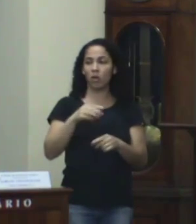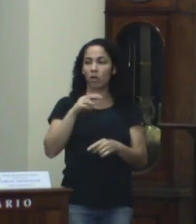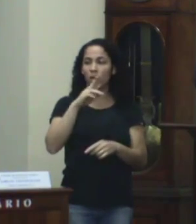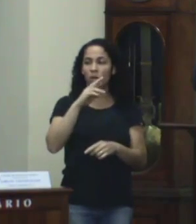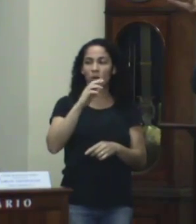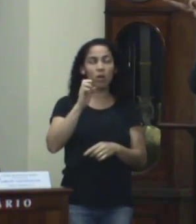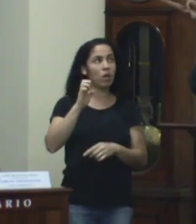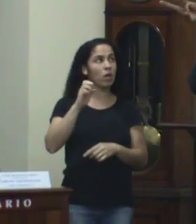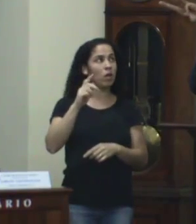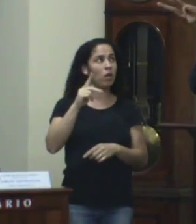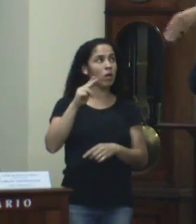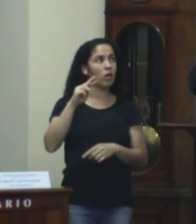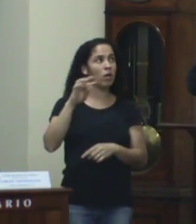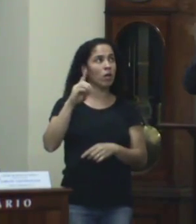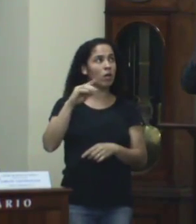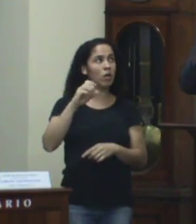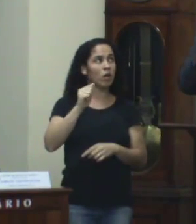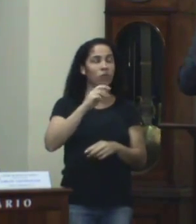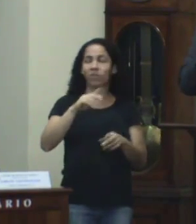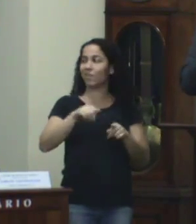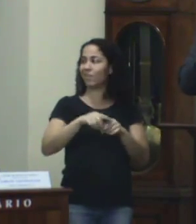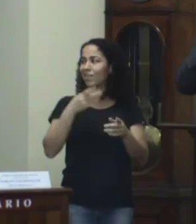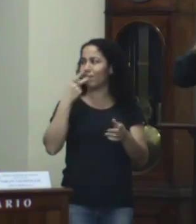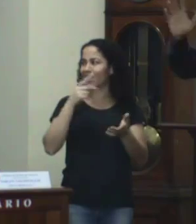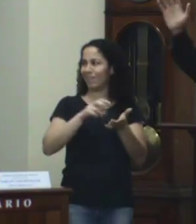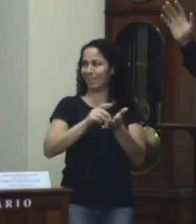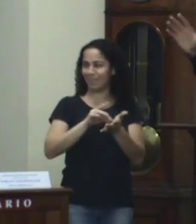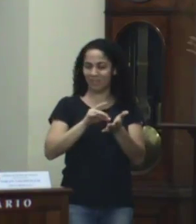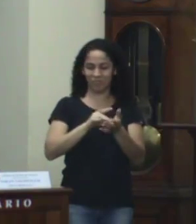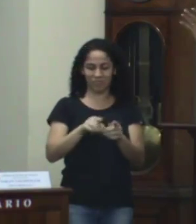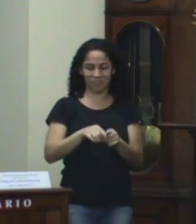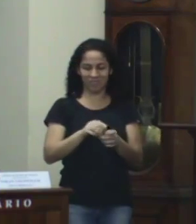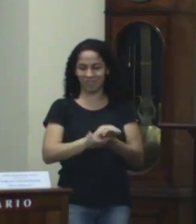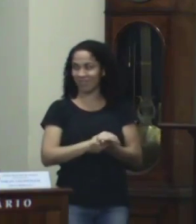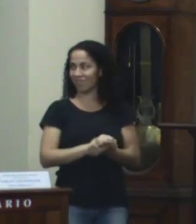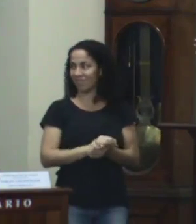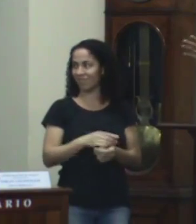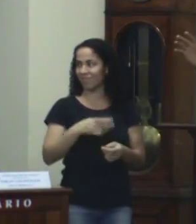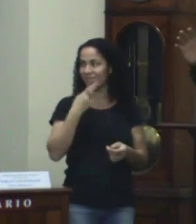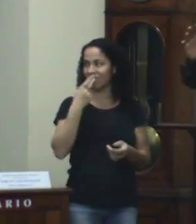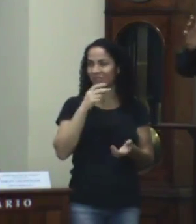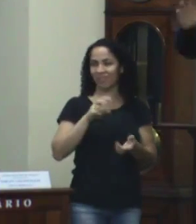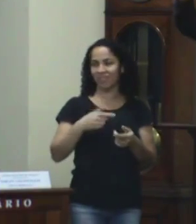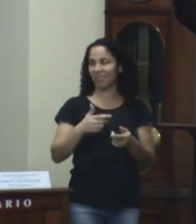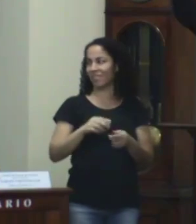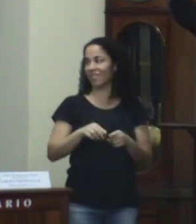repudiar três coisas. Já que é para falar a verdade, a gente fala a verdade, quem fala a verdade